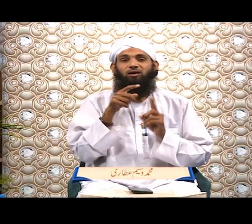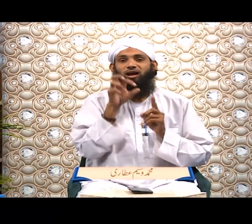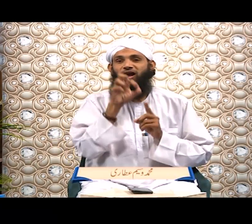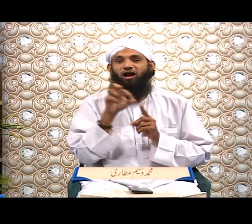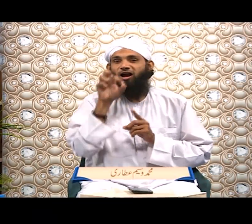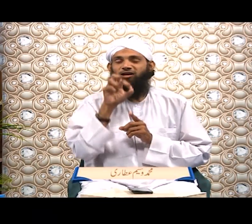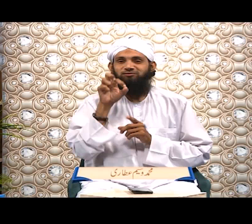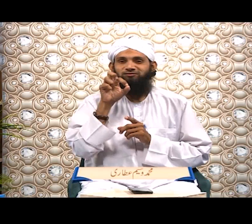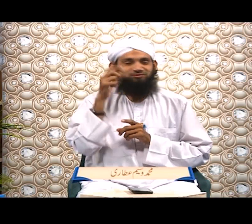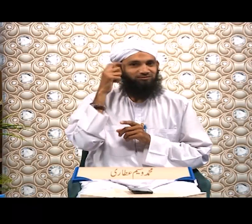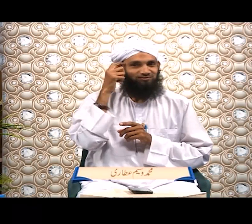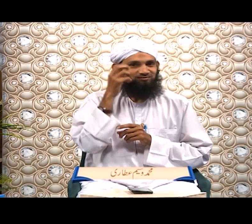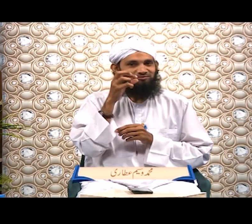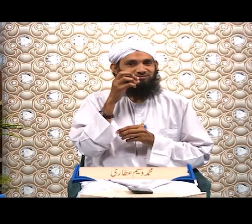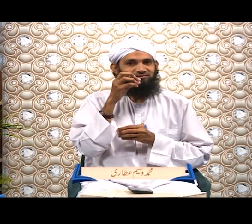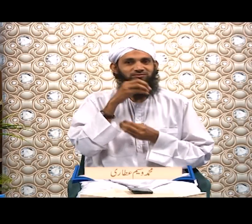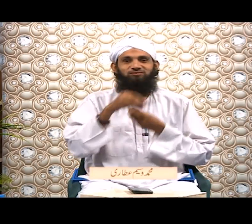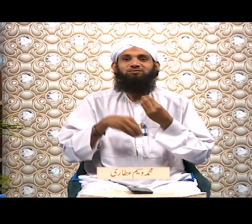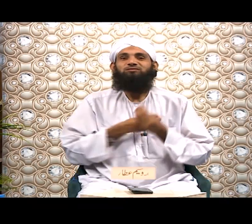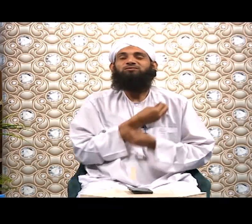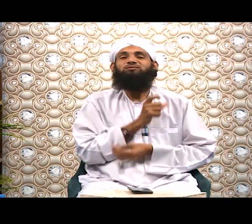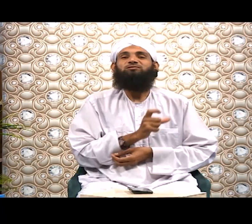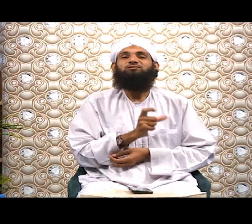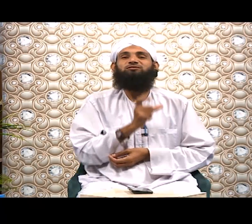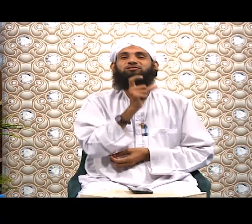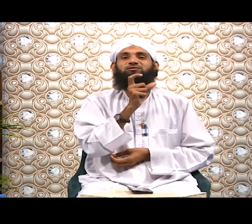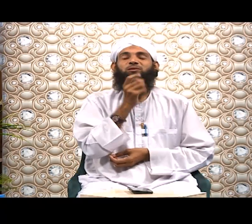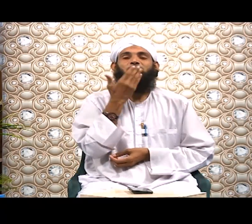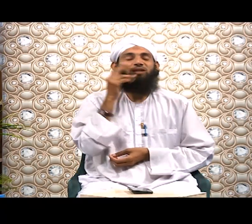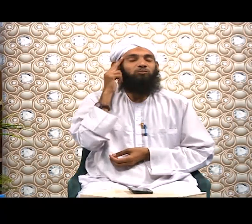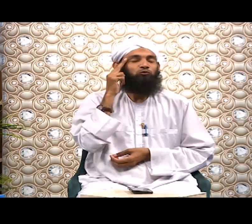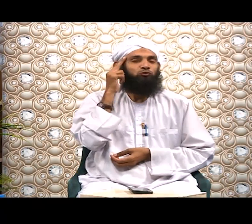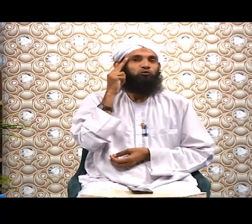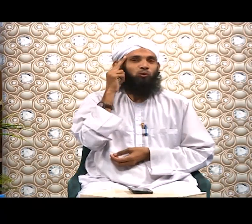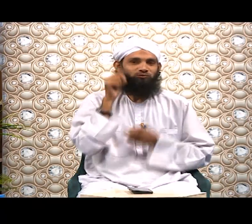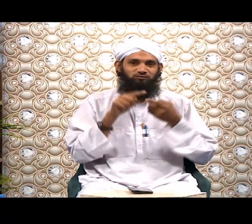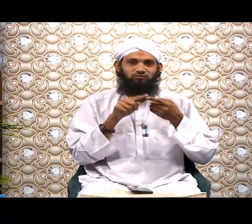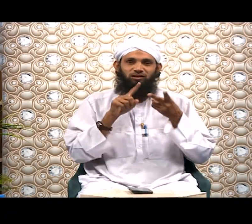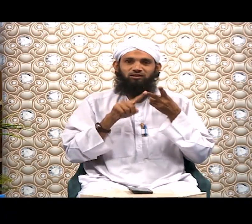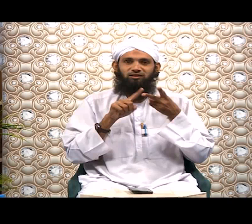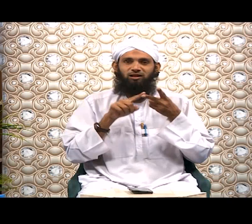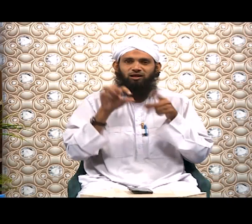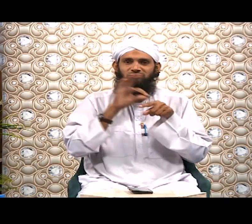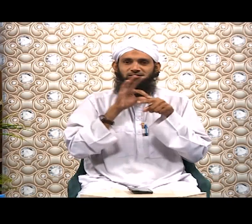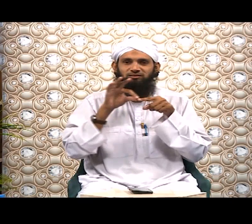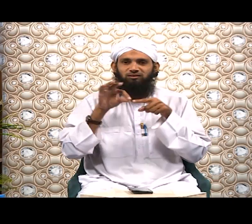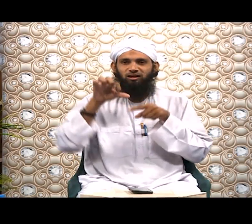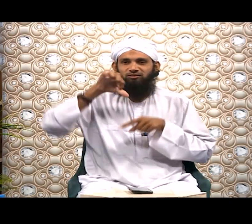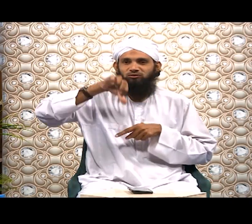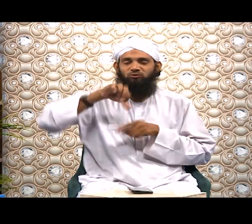نام سوچ بچار کا دن رکھا گیا۔ 9ویں رات پھر وہی خواب دیکھا اور صبح یقین کر لیا کہ یہ حکم اللہ پاک